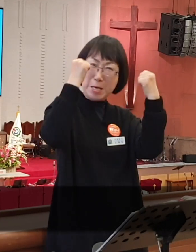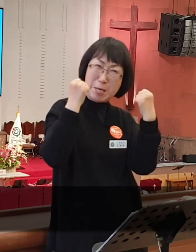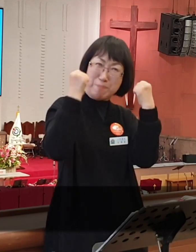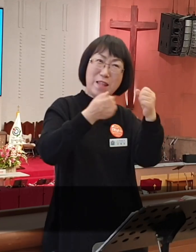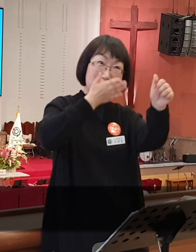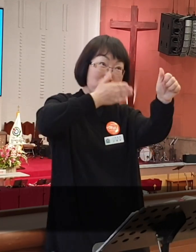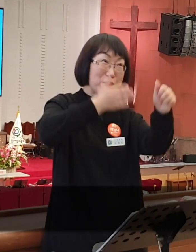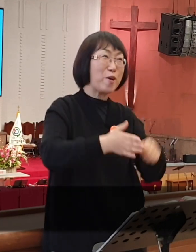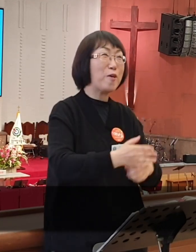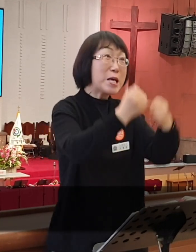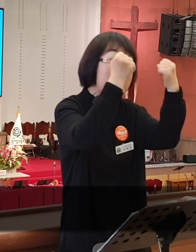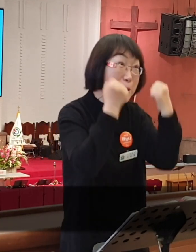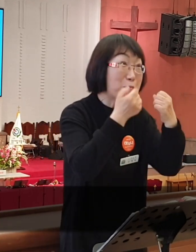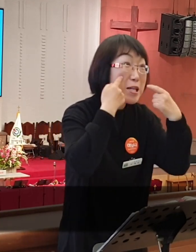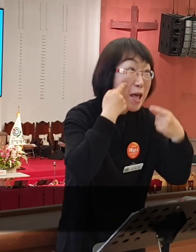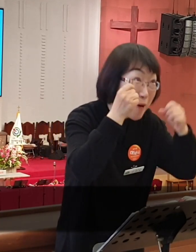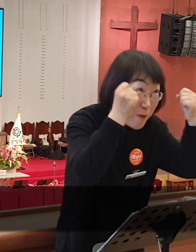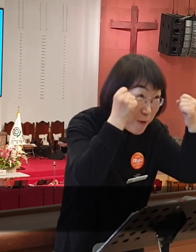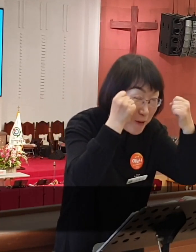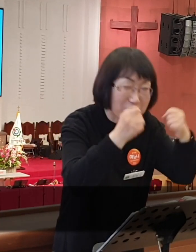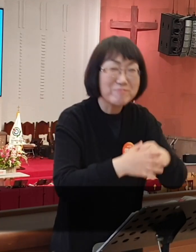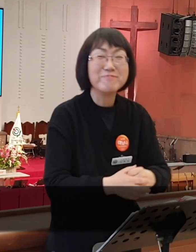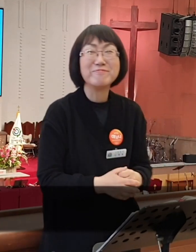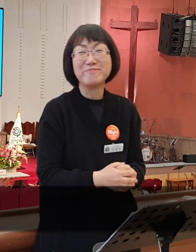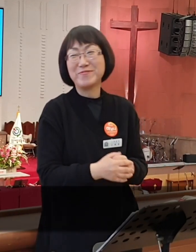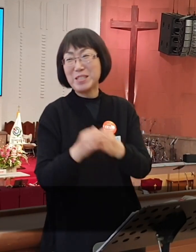힘내십시오. 힘내십시오. 힘내십시오.